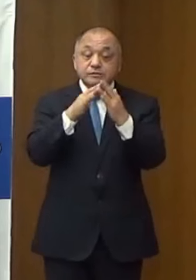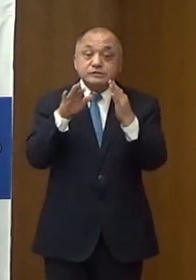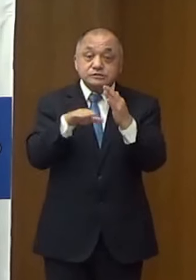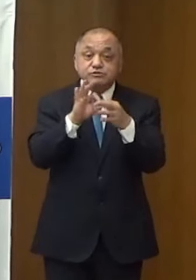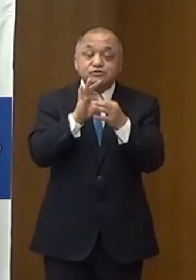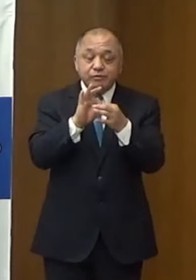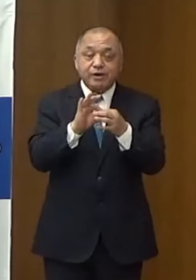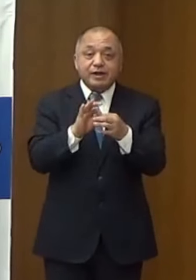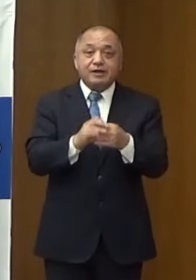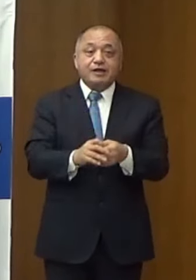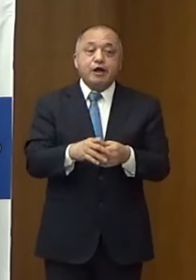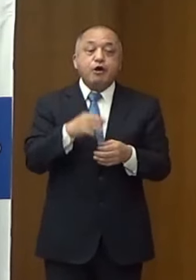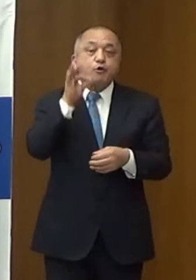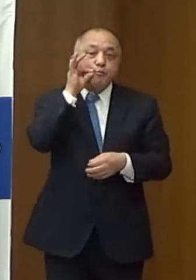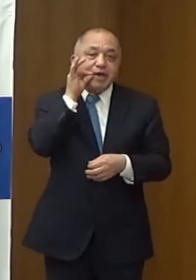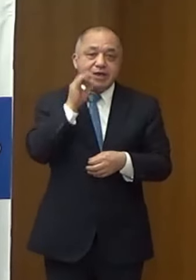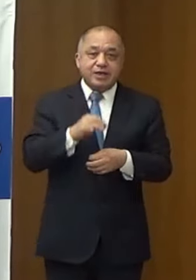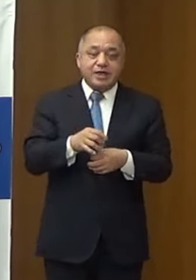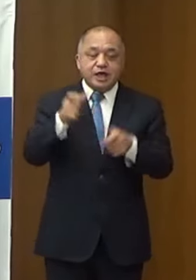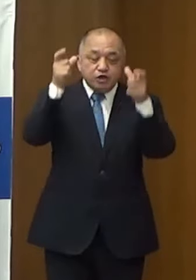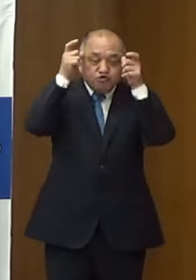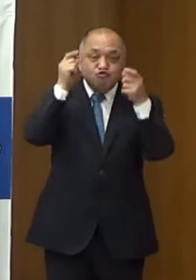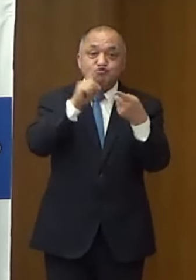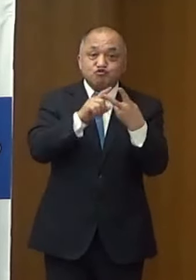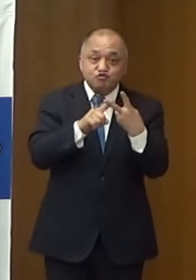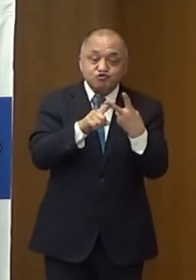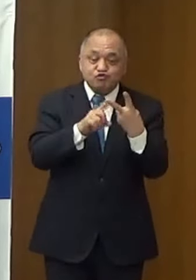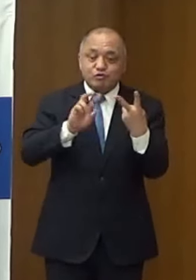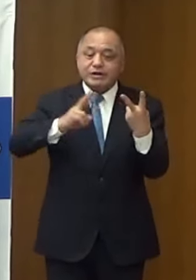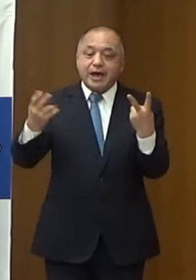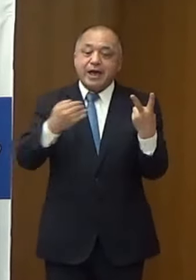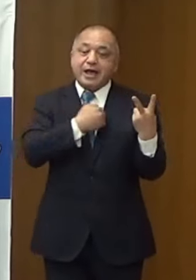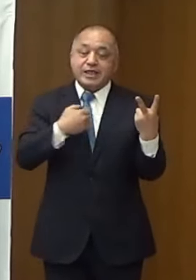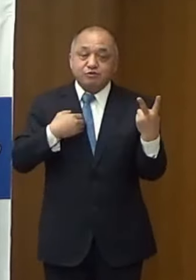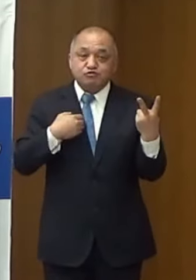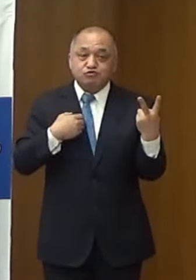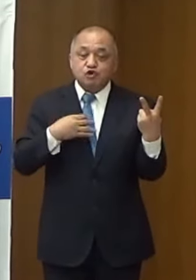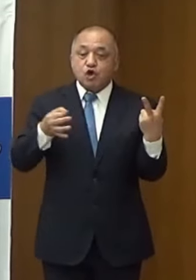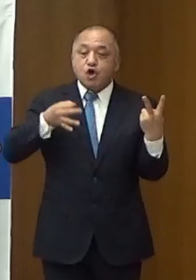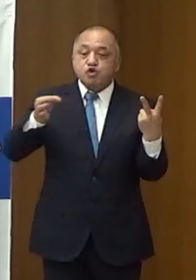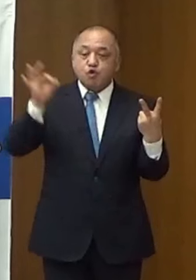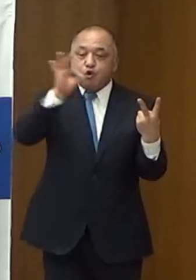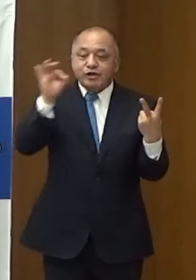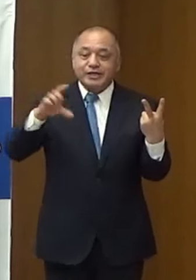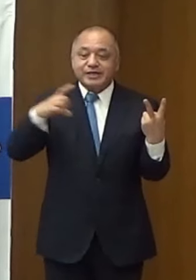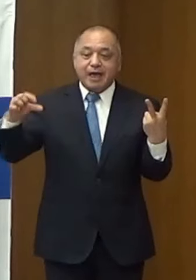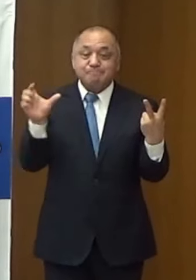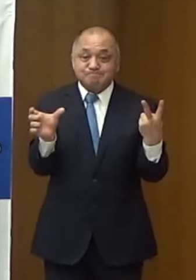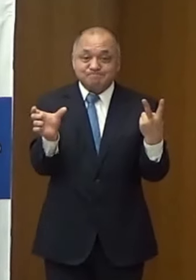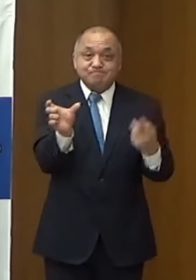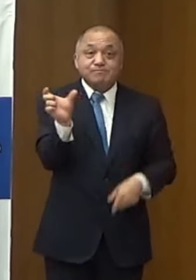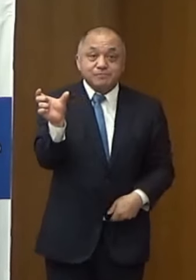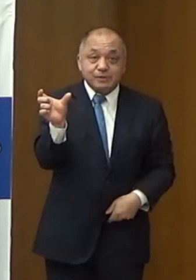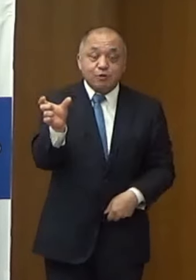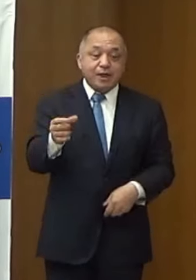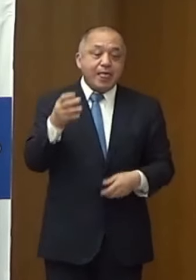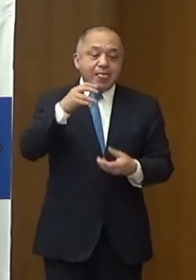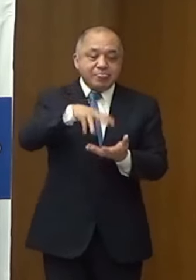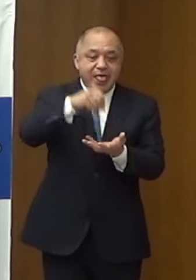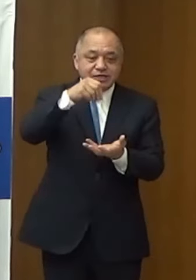きましてはお米および牛乳とお引き換えできる商品券や電子クーポ